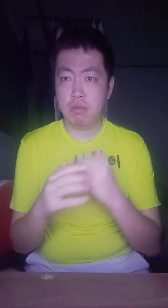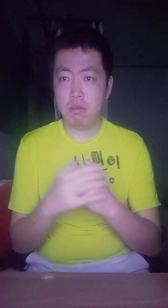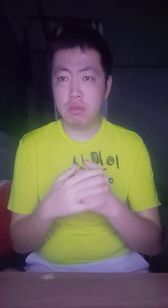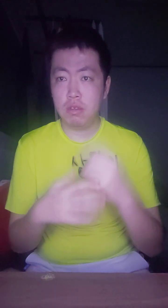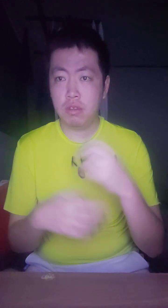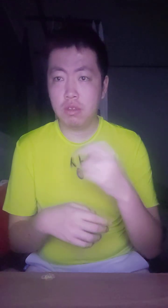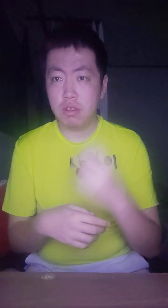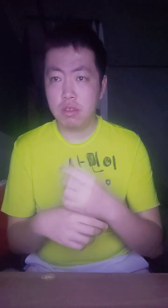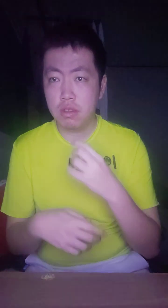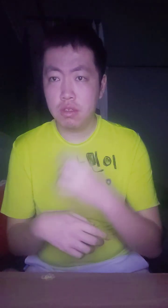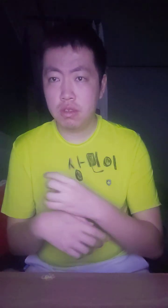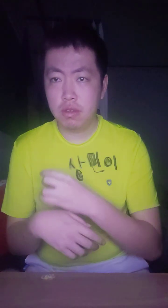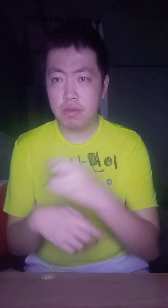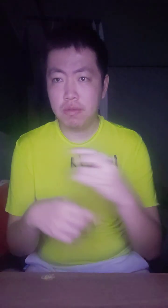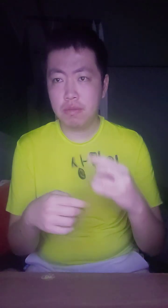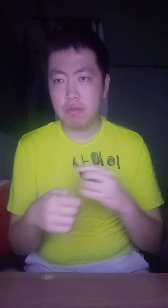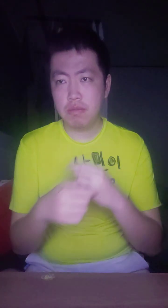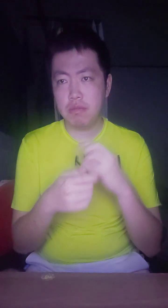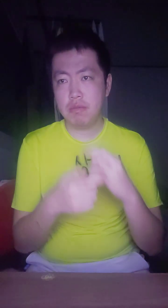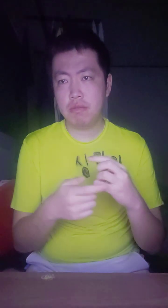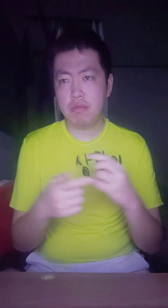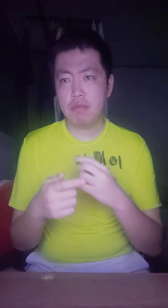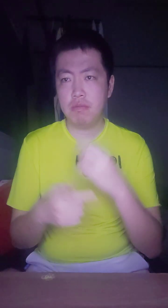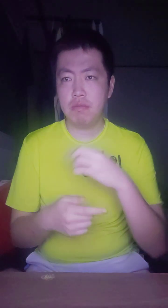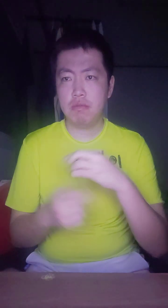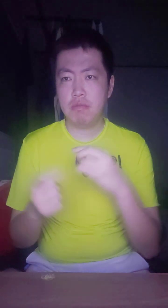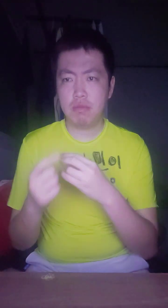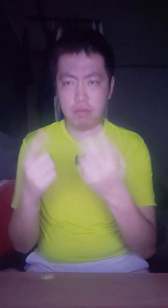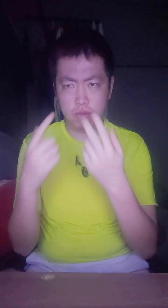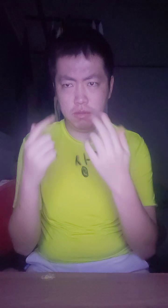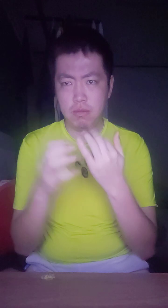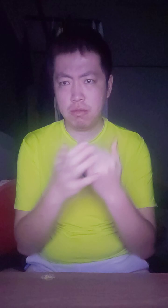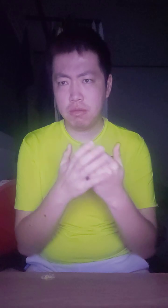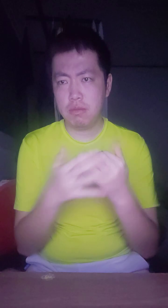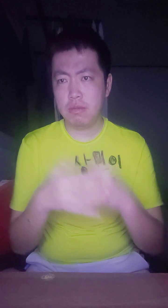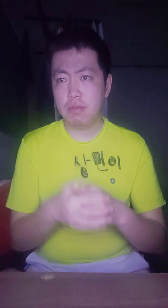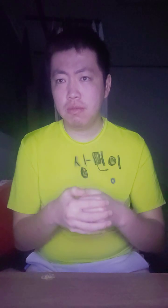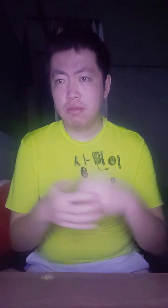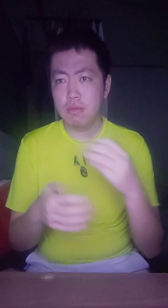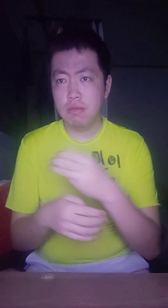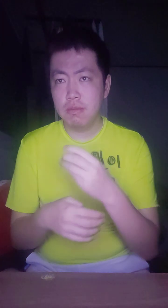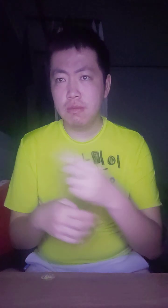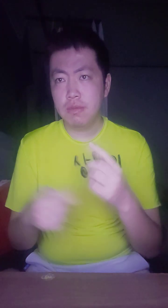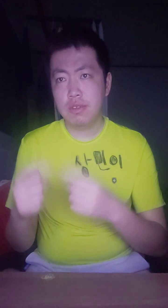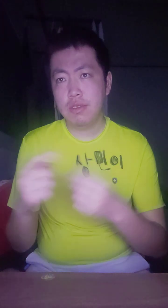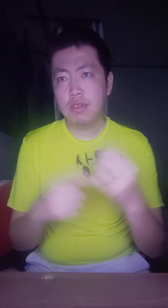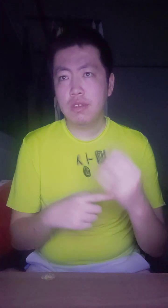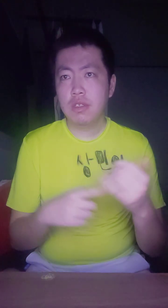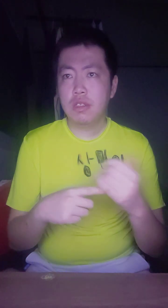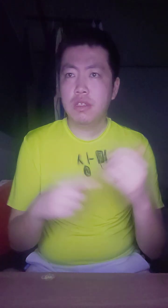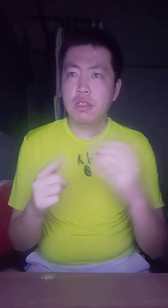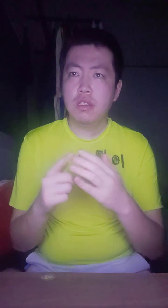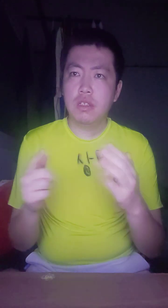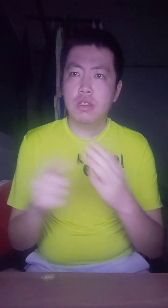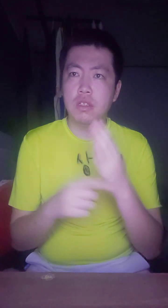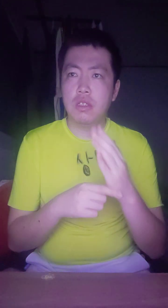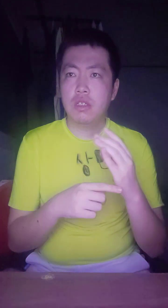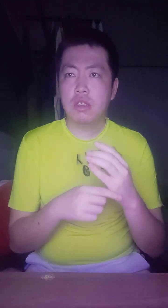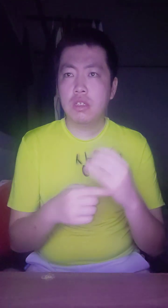들어 회사에 좀 뭐랄까 피해가 가고 겁이 나서 그냥 없애라고 그렇게 말을 표현을 했다 그러더라고.